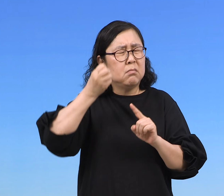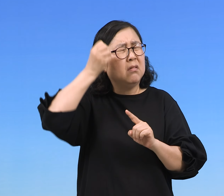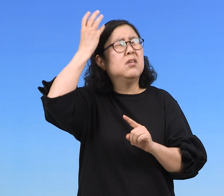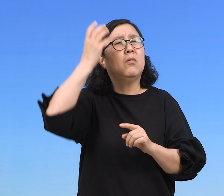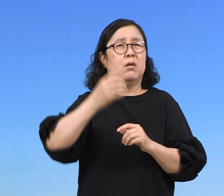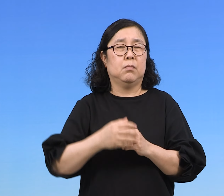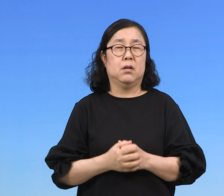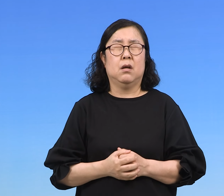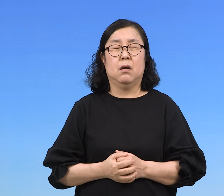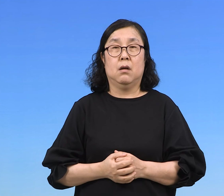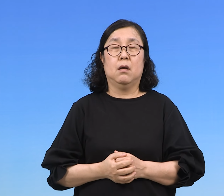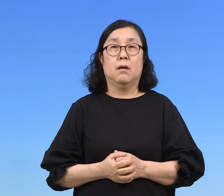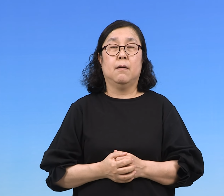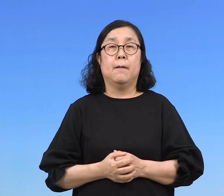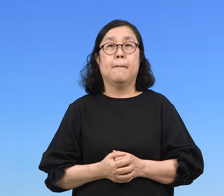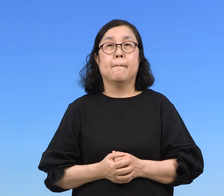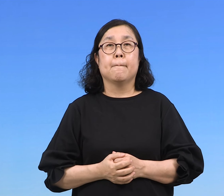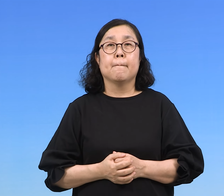있는 거 아닙니까?